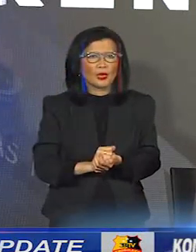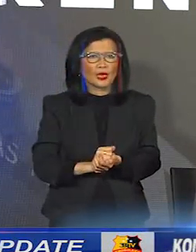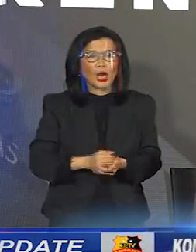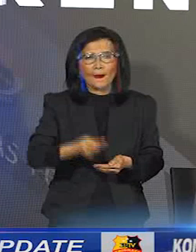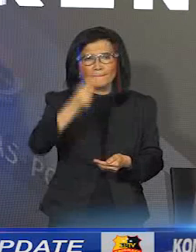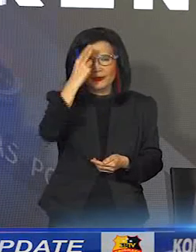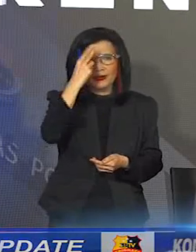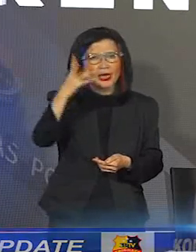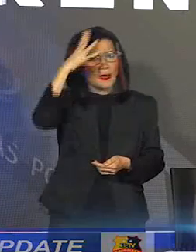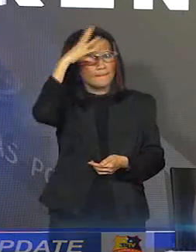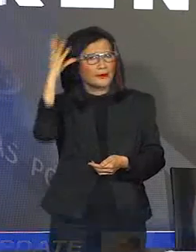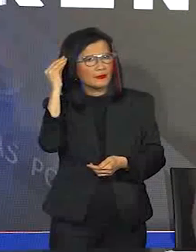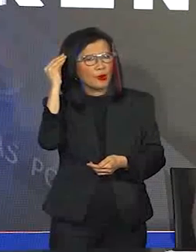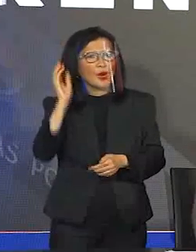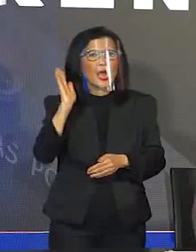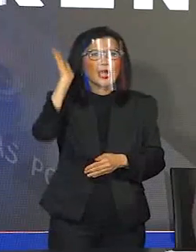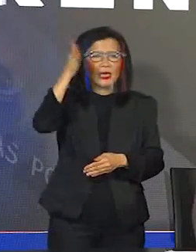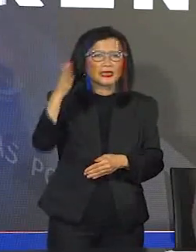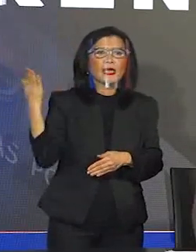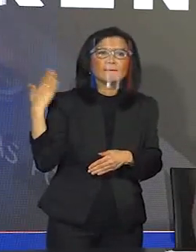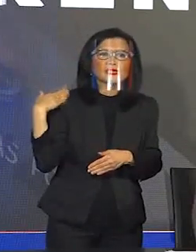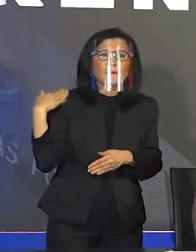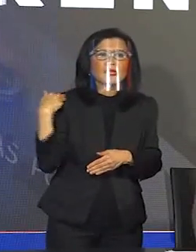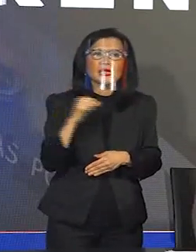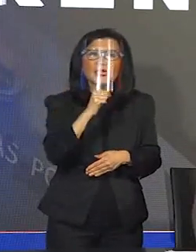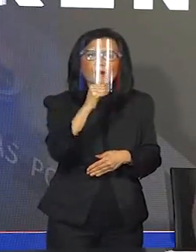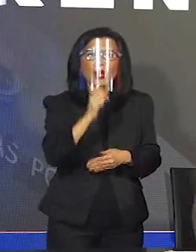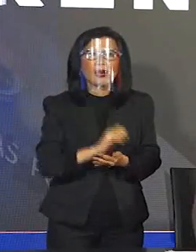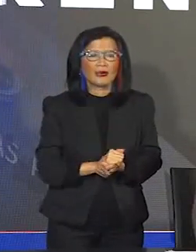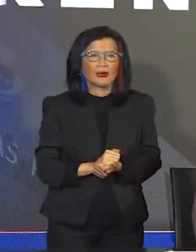Korbrimob nantinya akan dijabat oleh